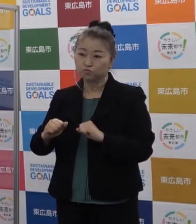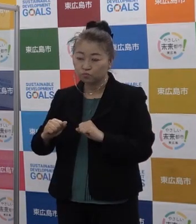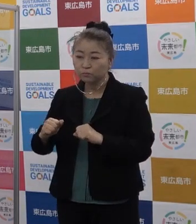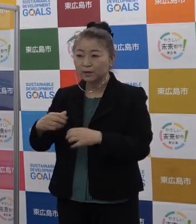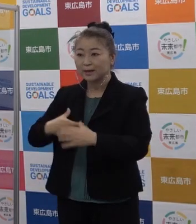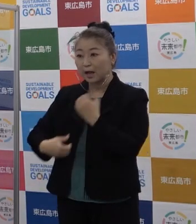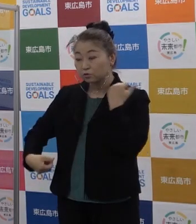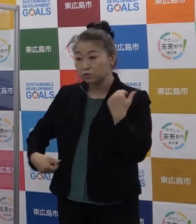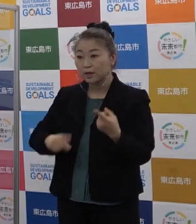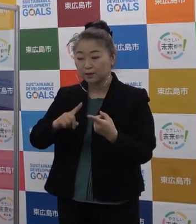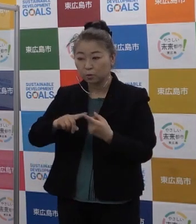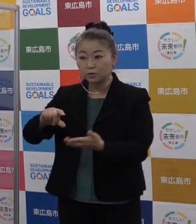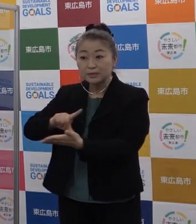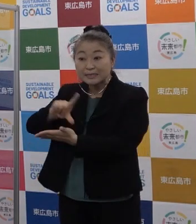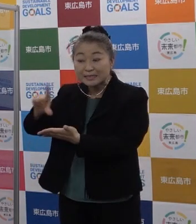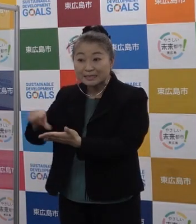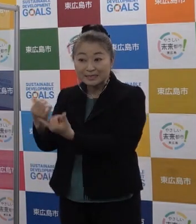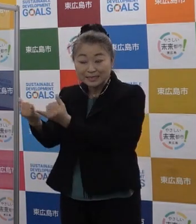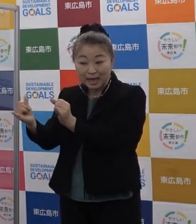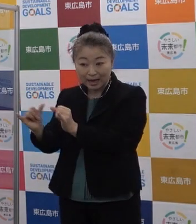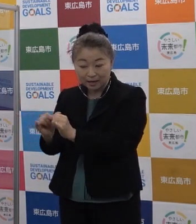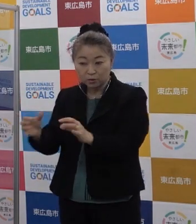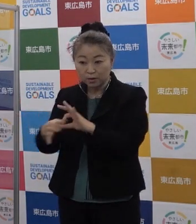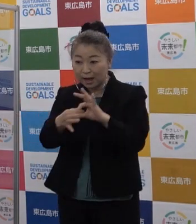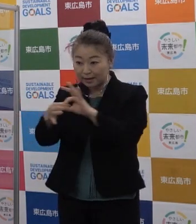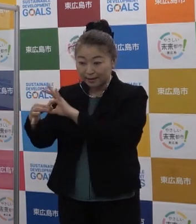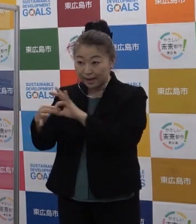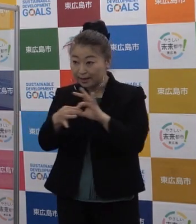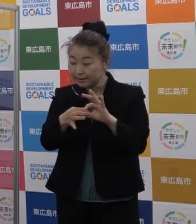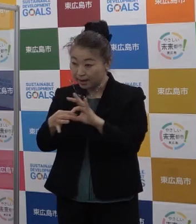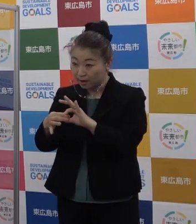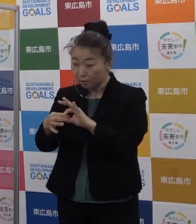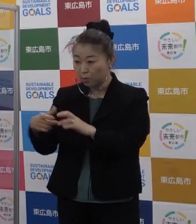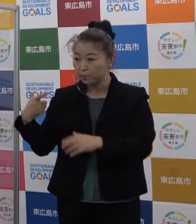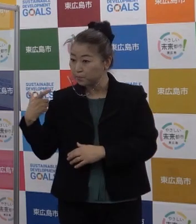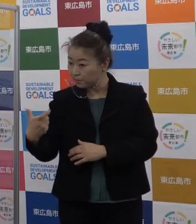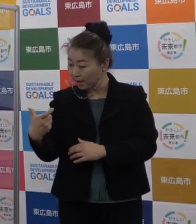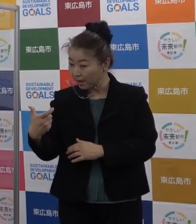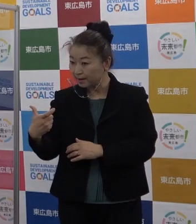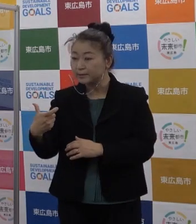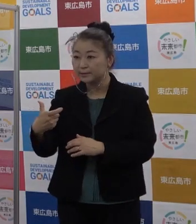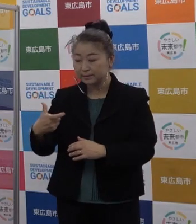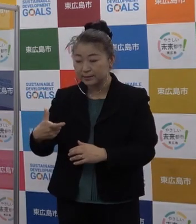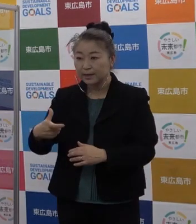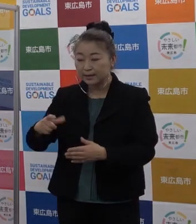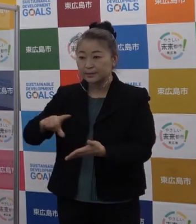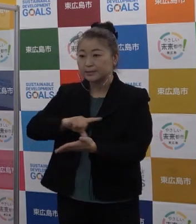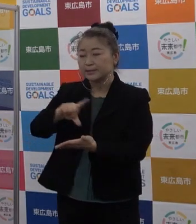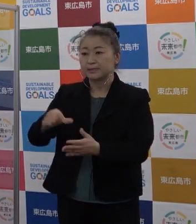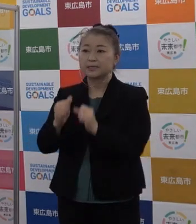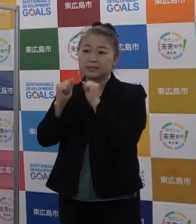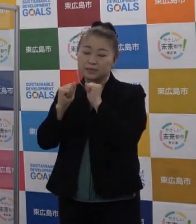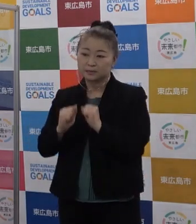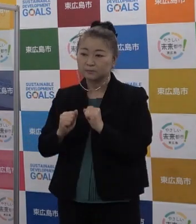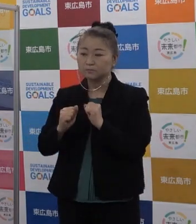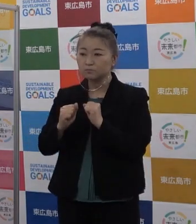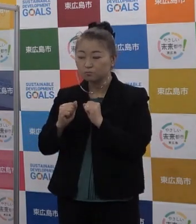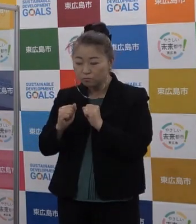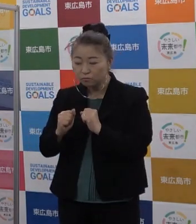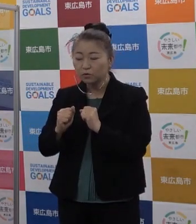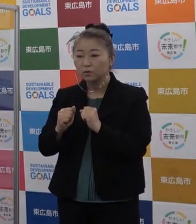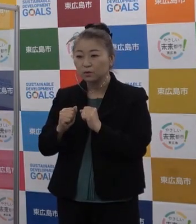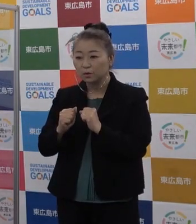化し、学生の地元定着、地域活動促進を図るというものであります